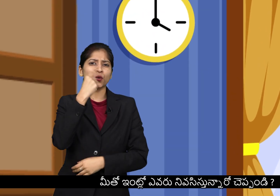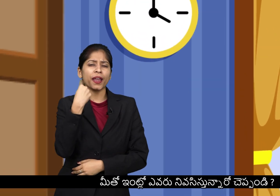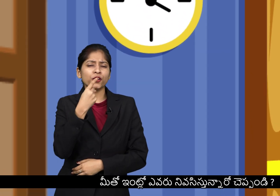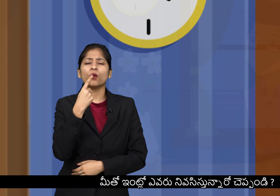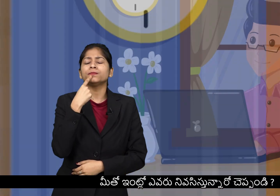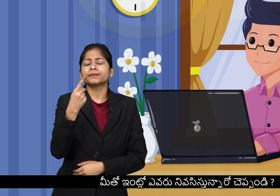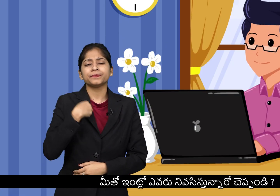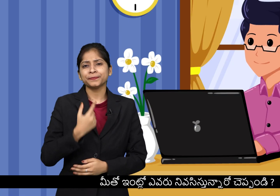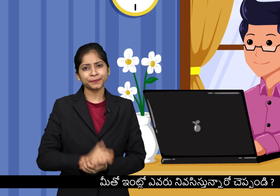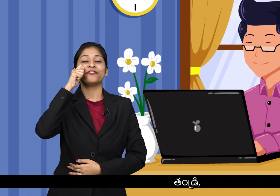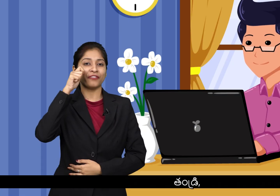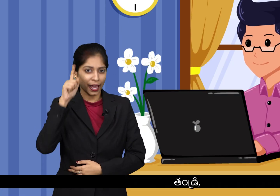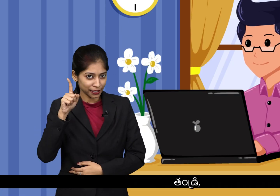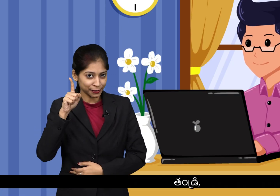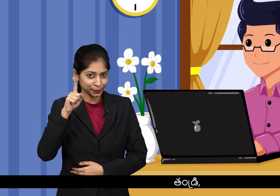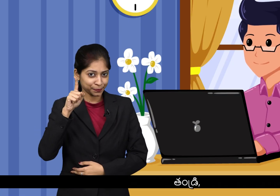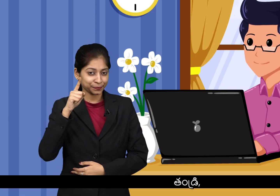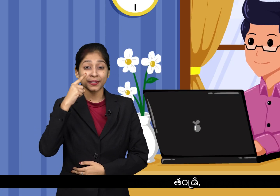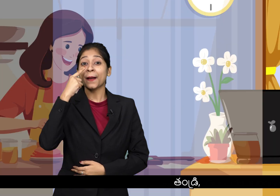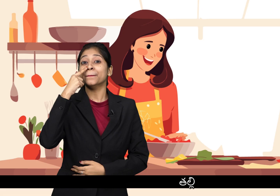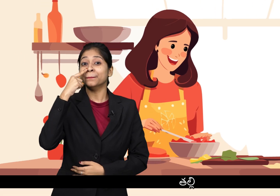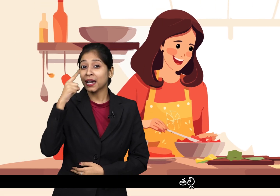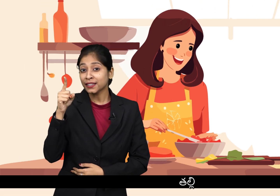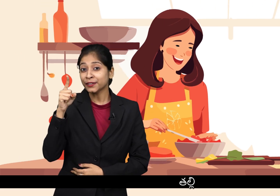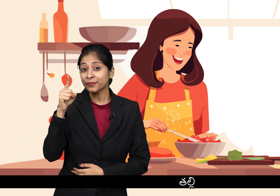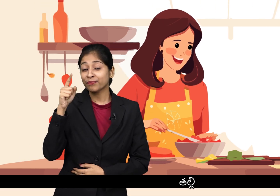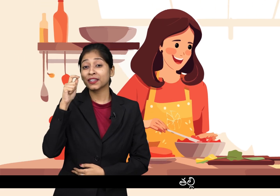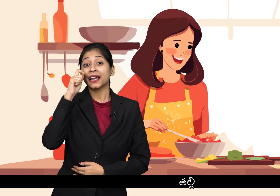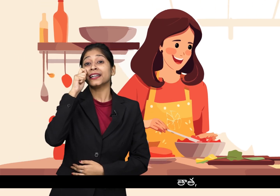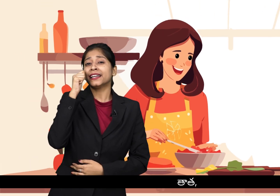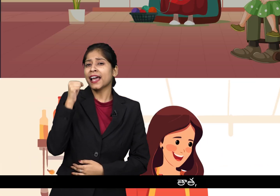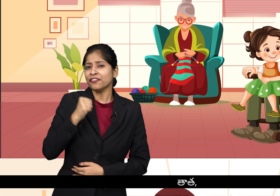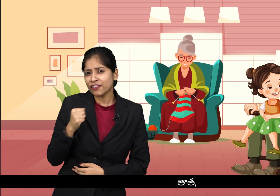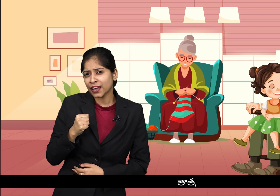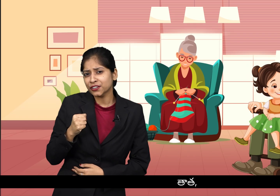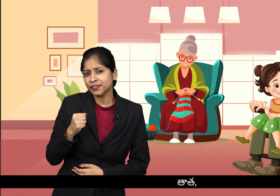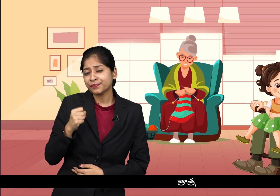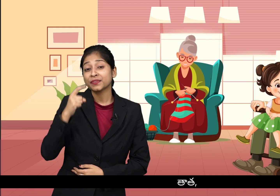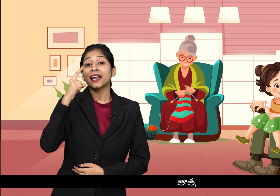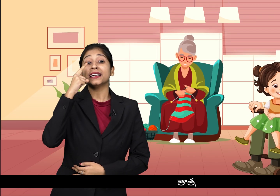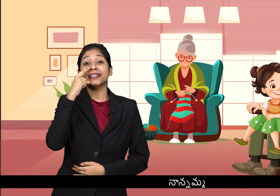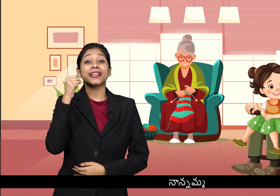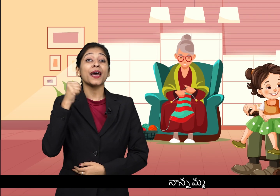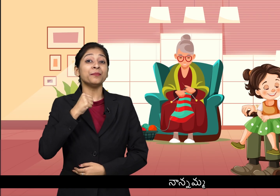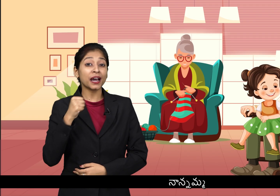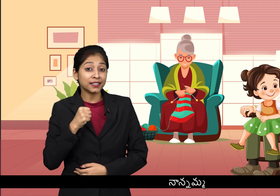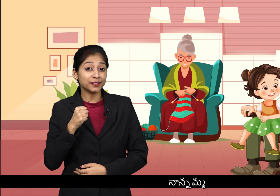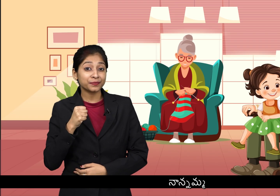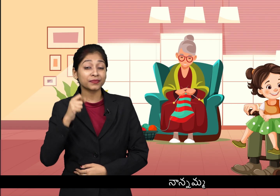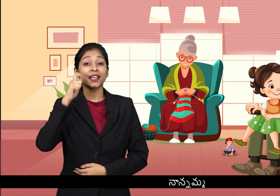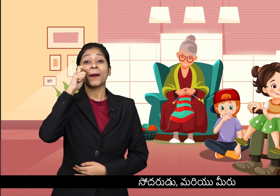నివసిస్తున్నారో చెప్పండి. తండ్రి, తల్లి, తాత,